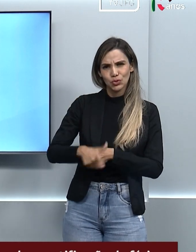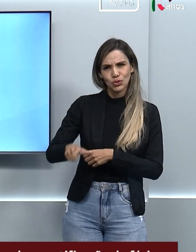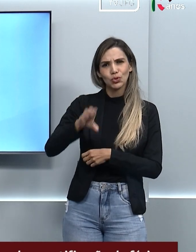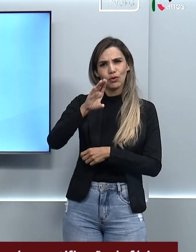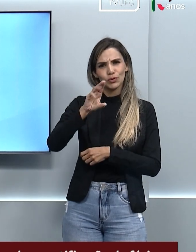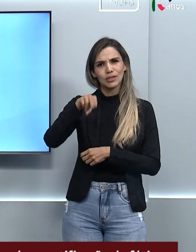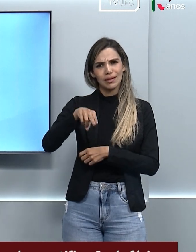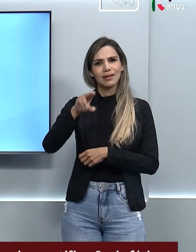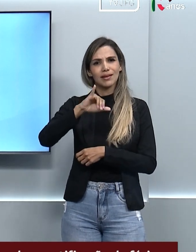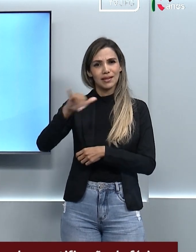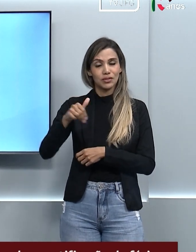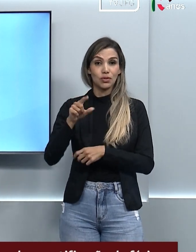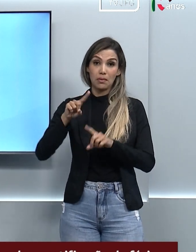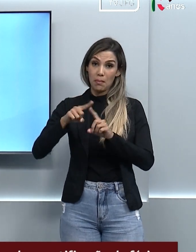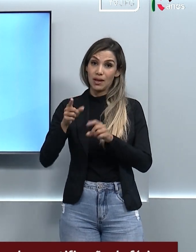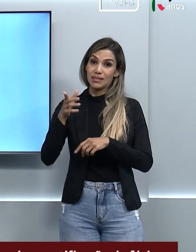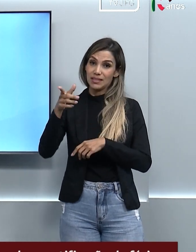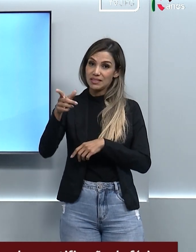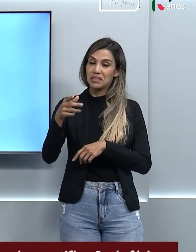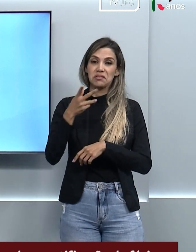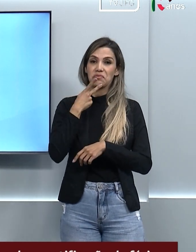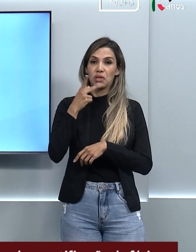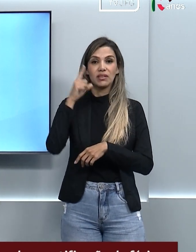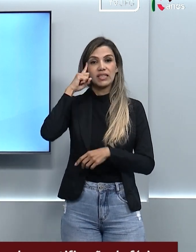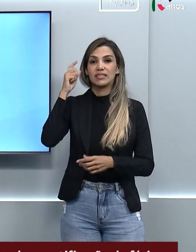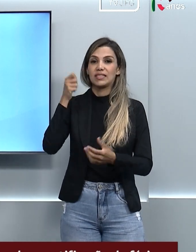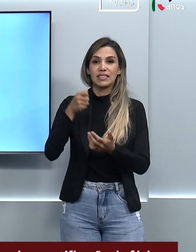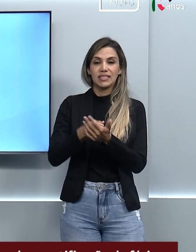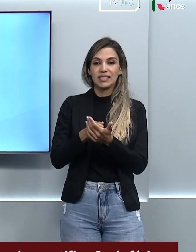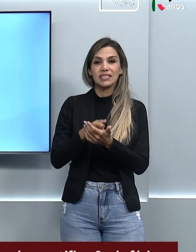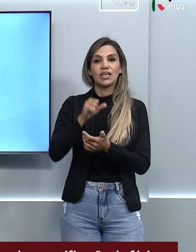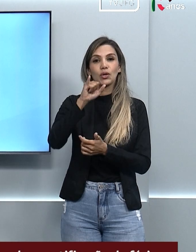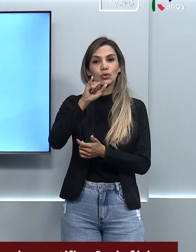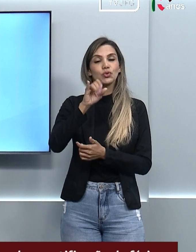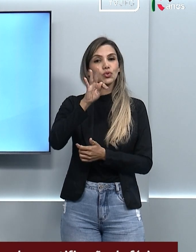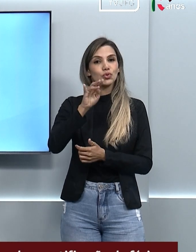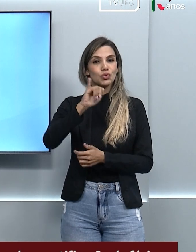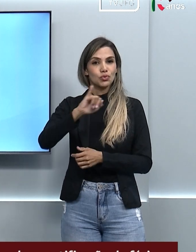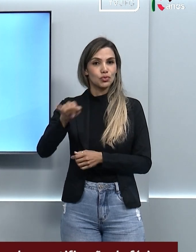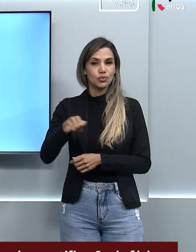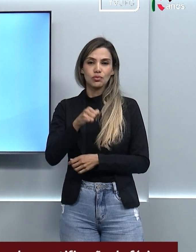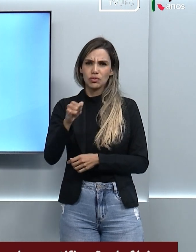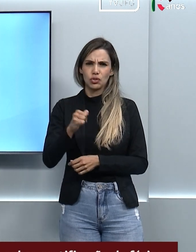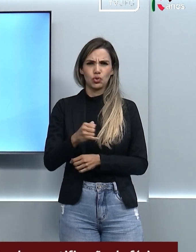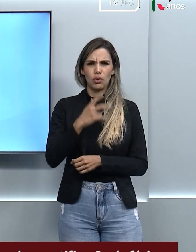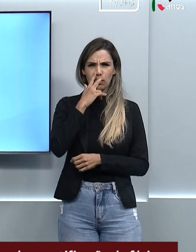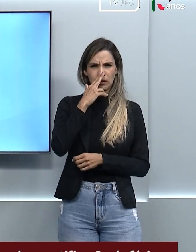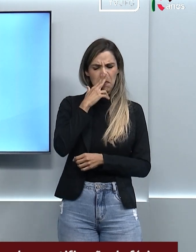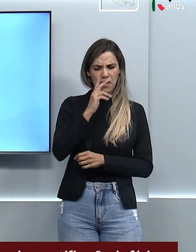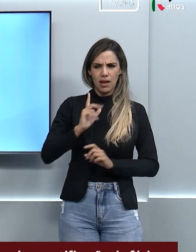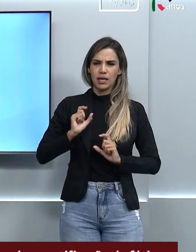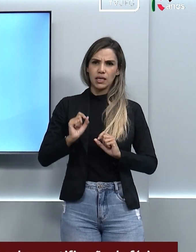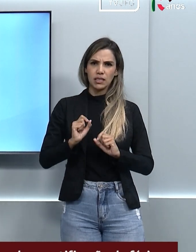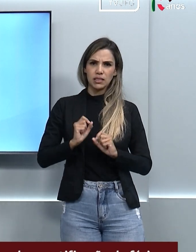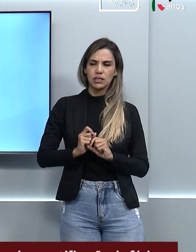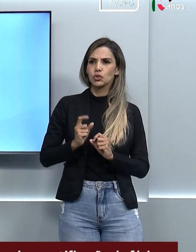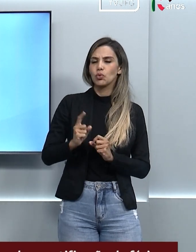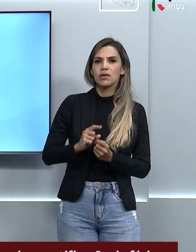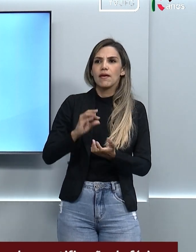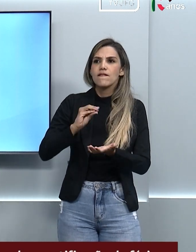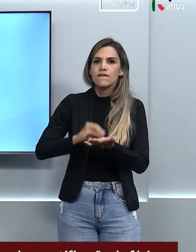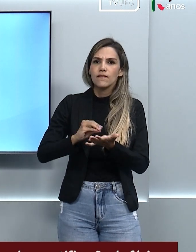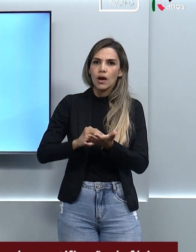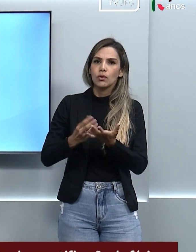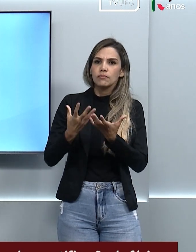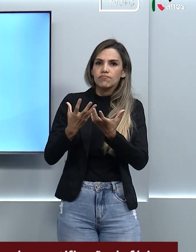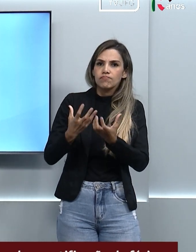Justiça. Mas, segundo o CNJ, a decisão do tribunal representa uma afronta às jurisprudências